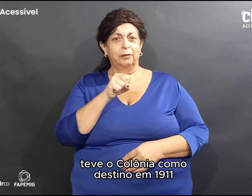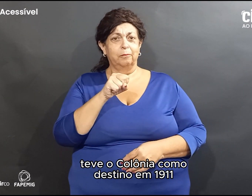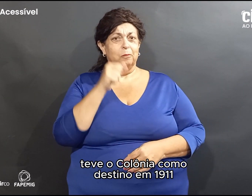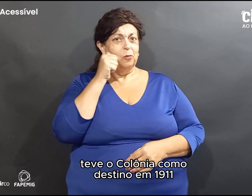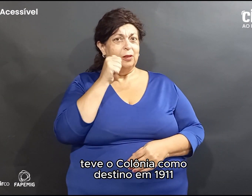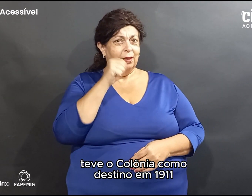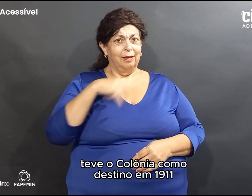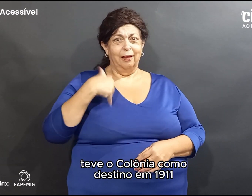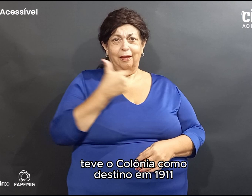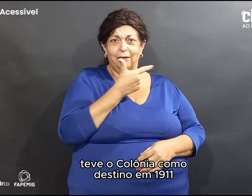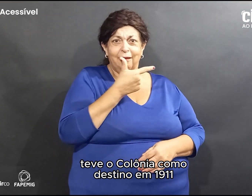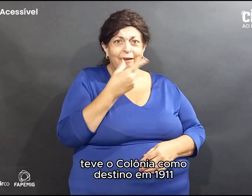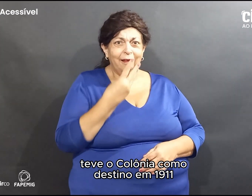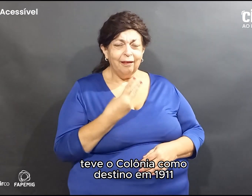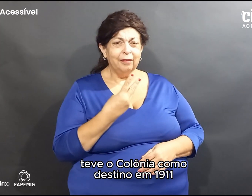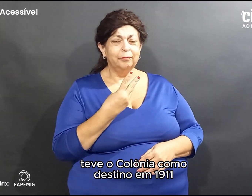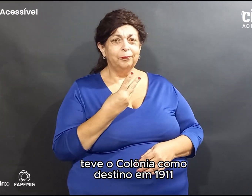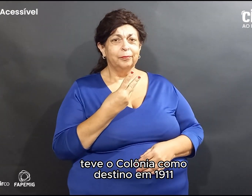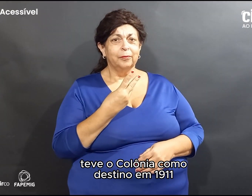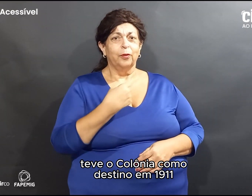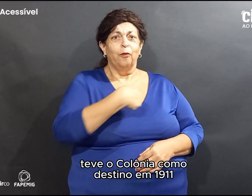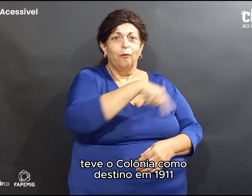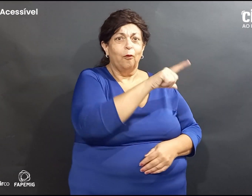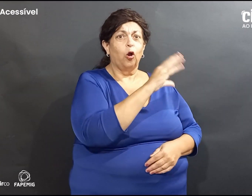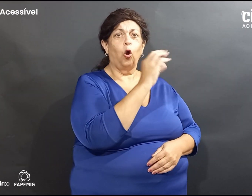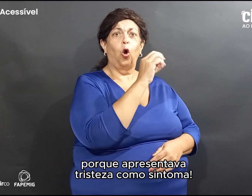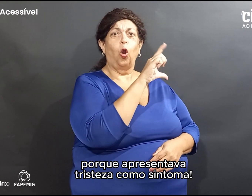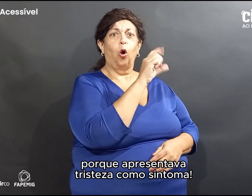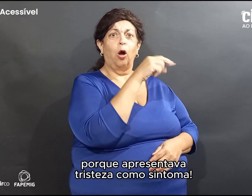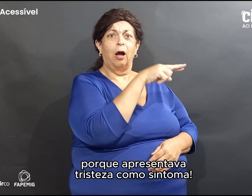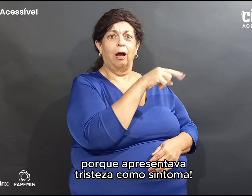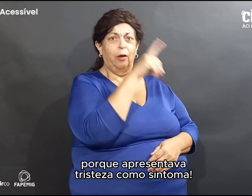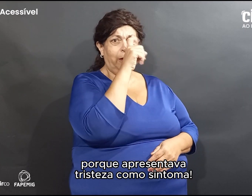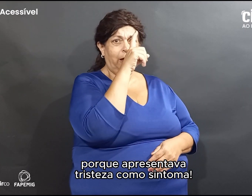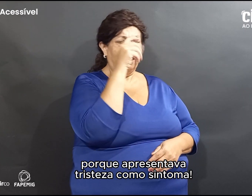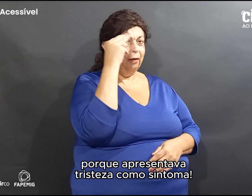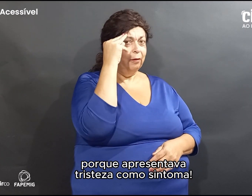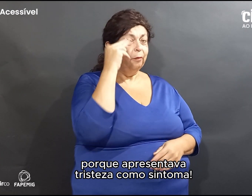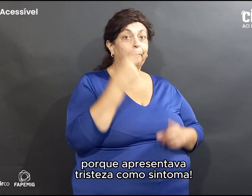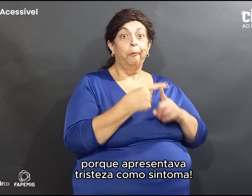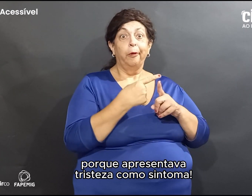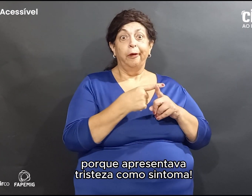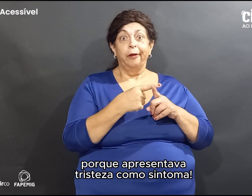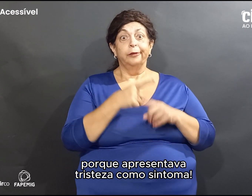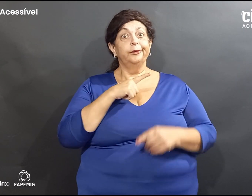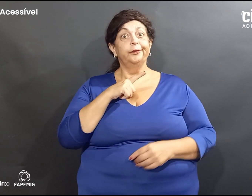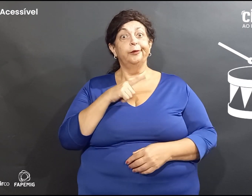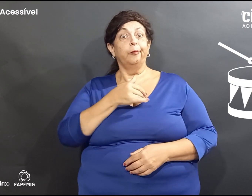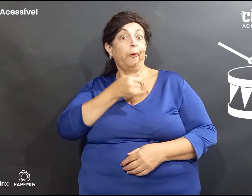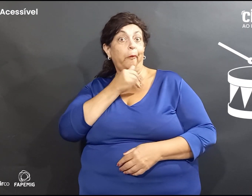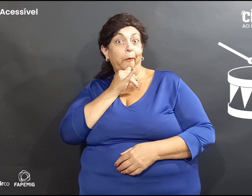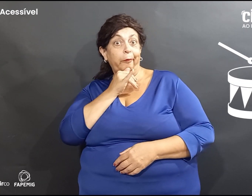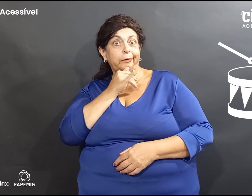o Colônia como destino em 1911, porque apresentava tristeza como sintoma.